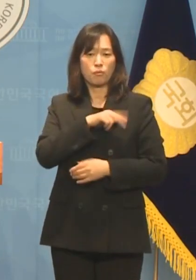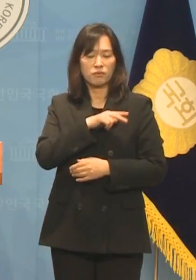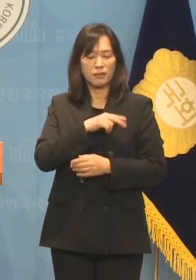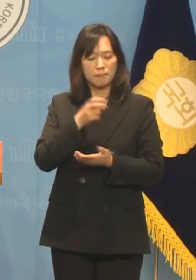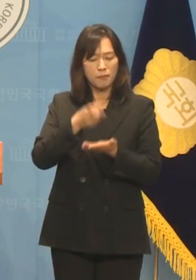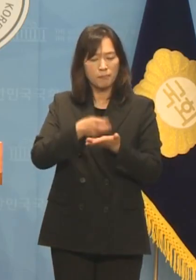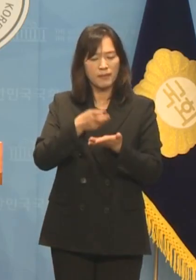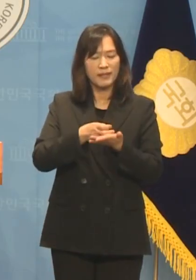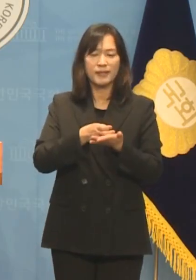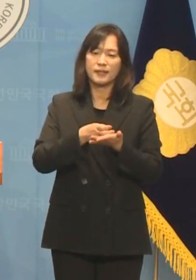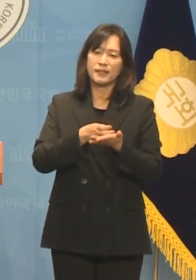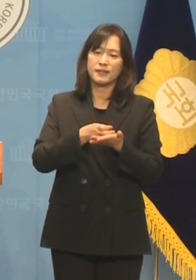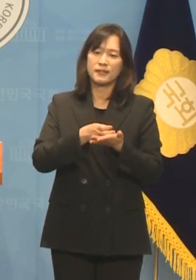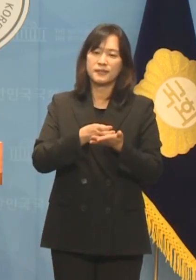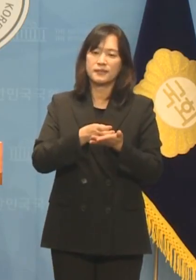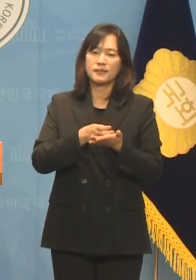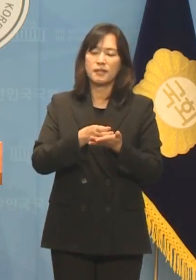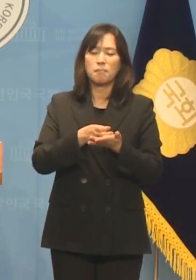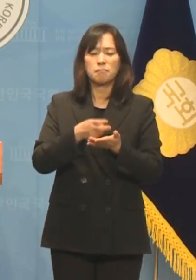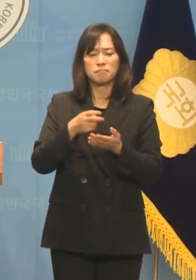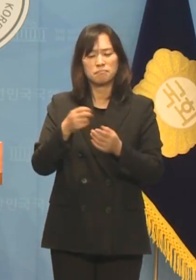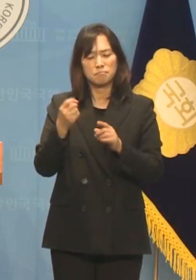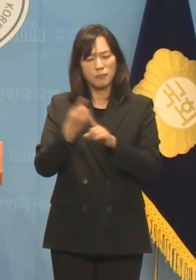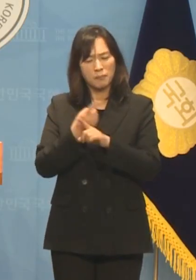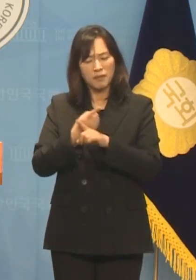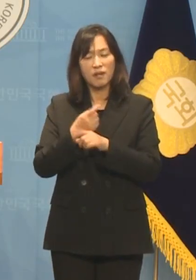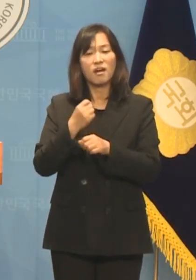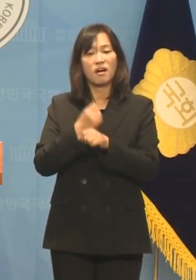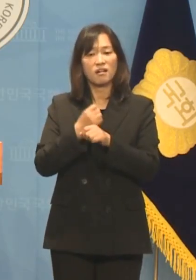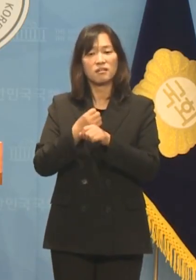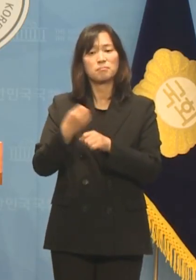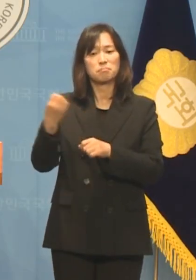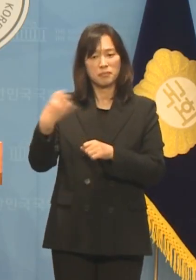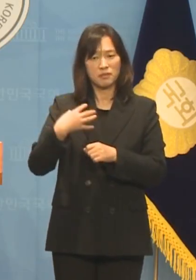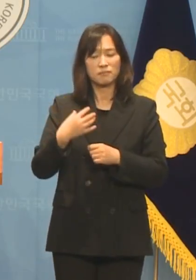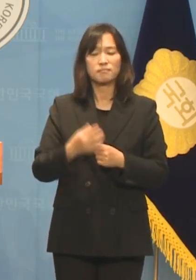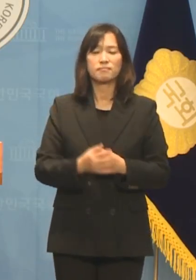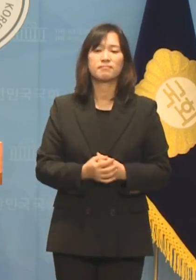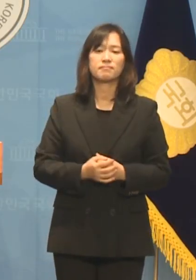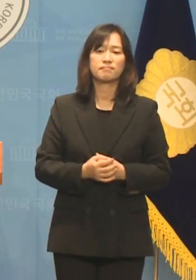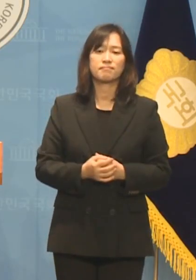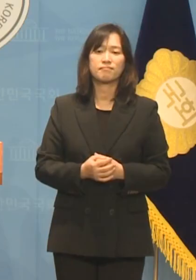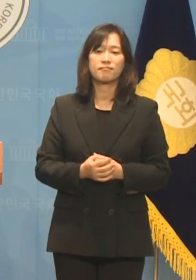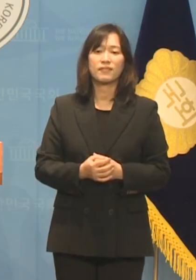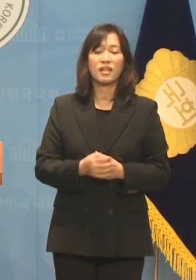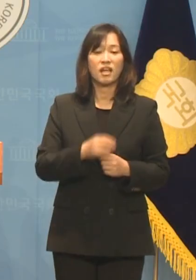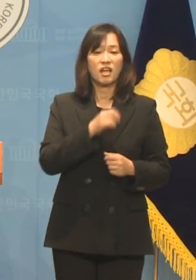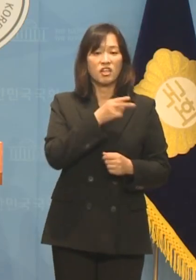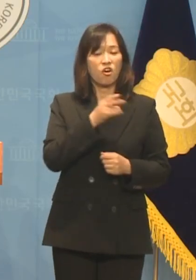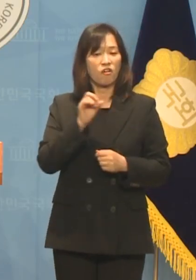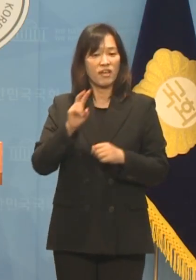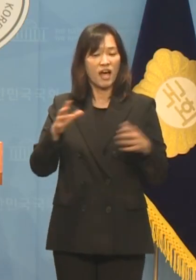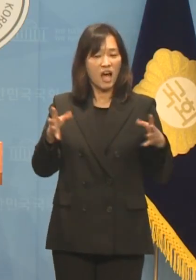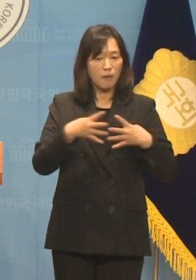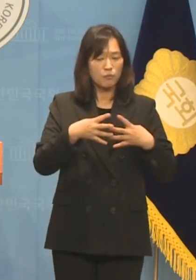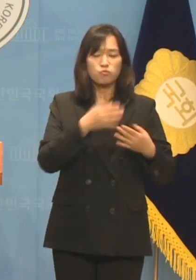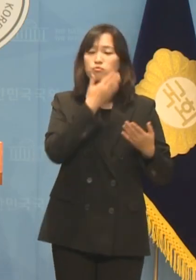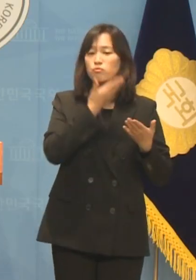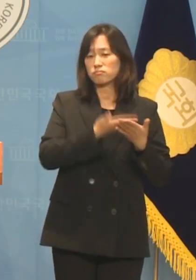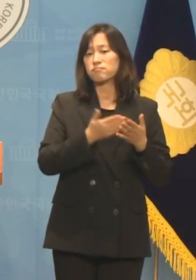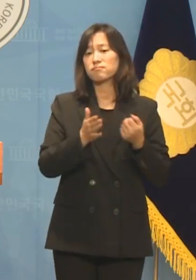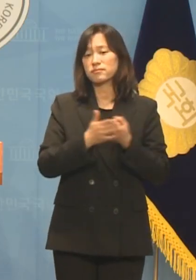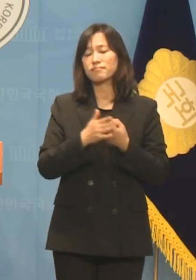체계상 조문 이관 등을 통해 법안을 보완하자라는 의견을 주셨습니다. 여야 합의가 중요하기 때문에